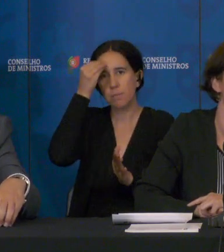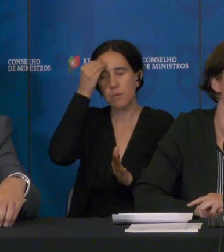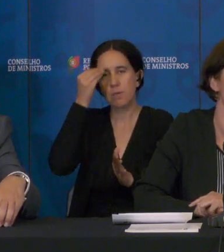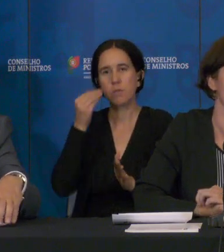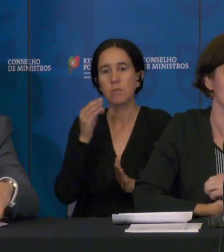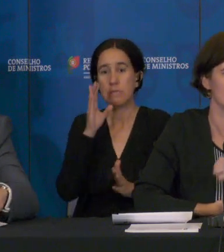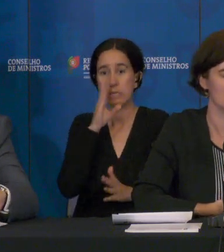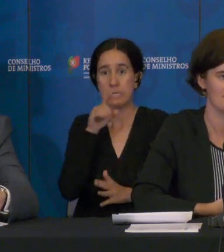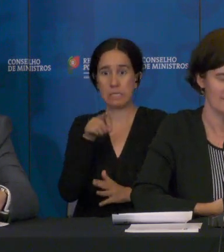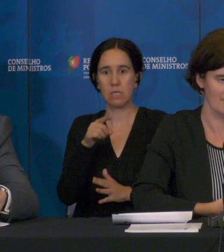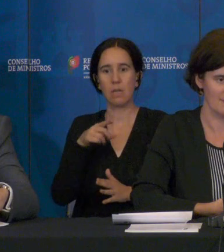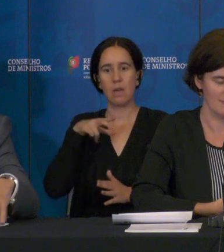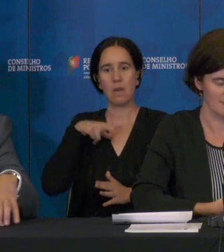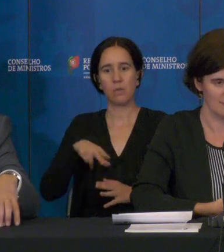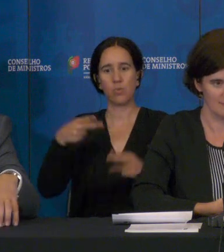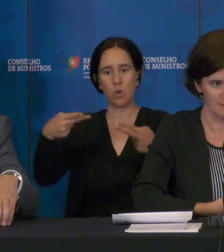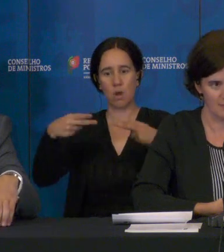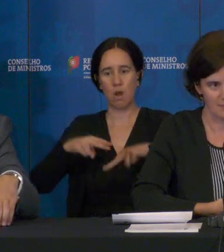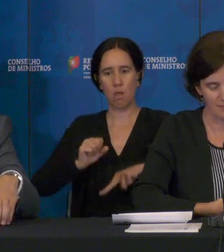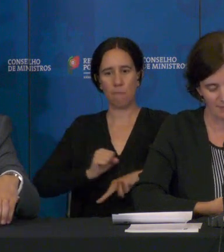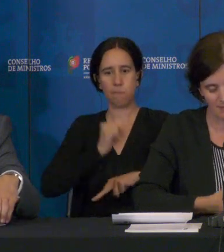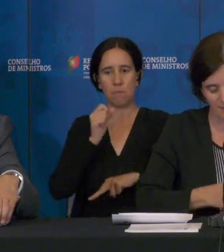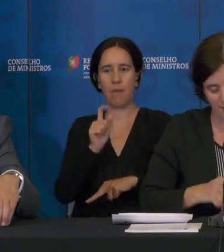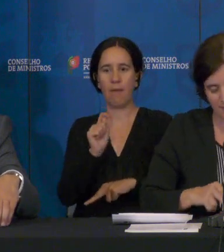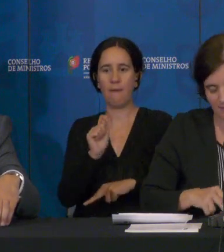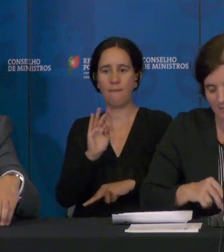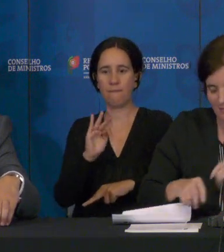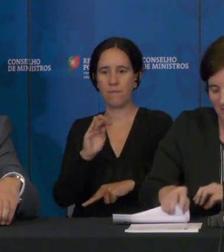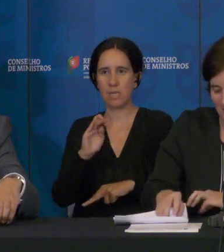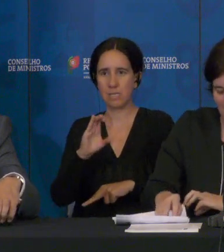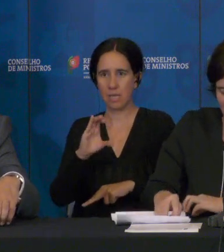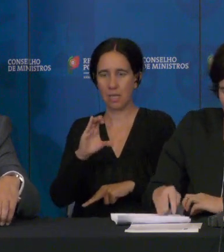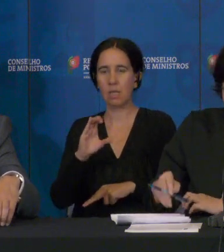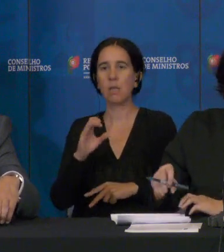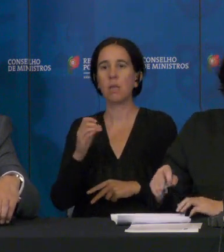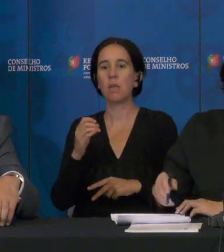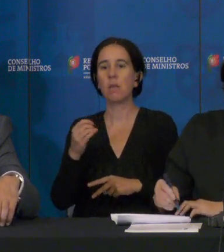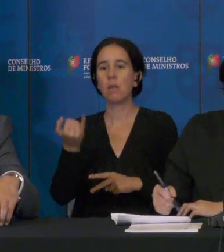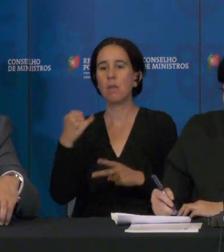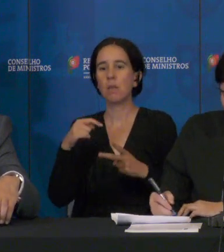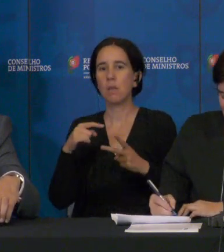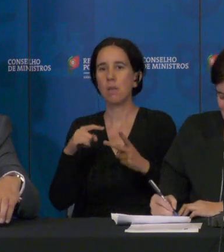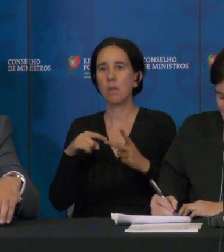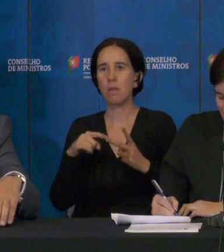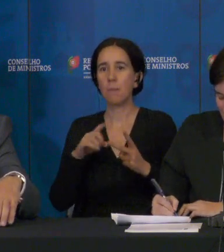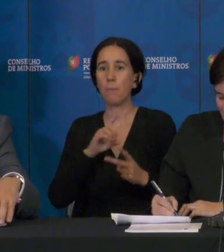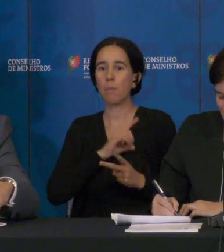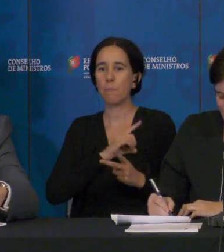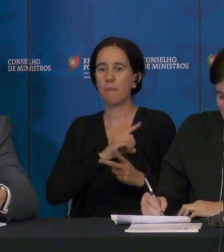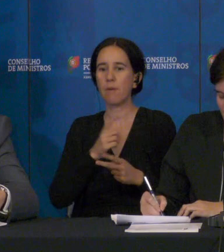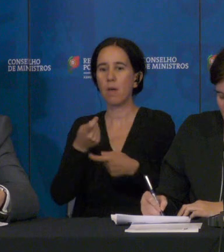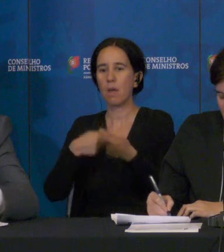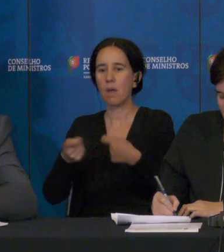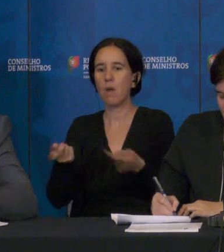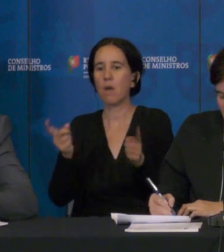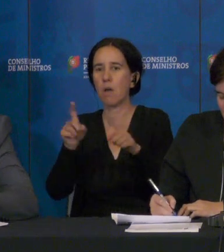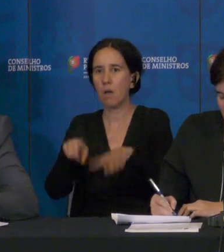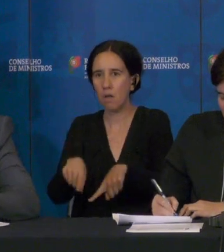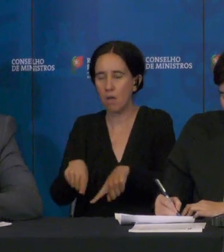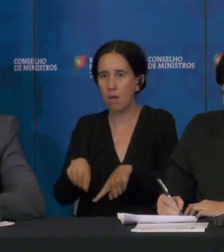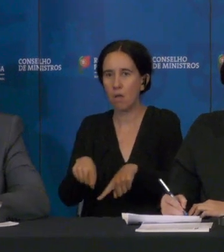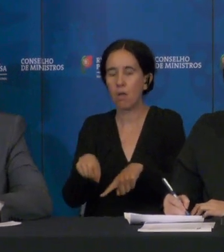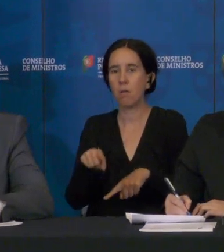esta nacionalização da EFASEC seguida de reprivatização